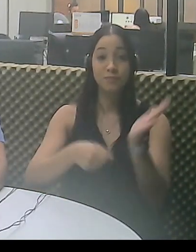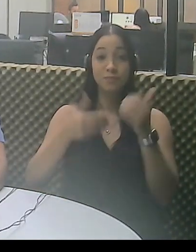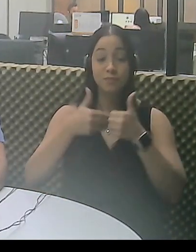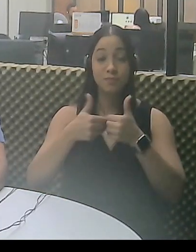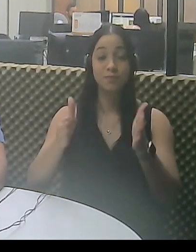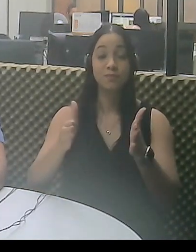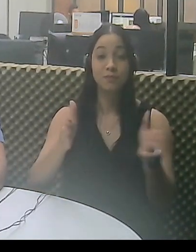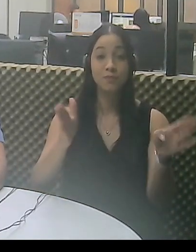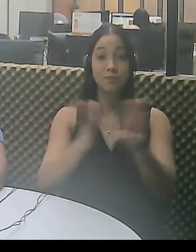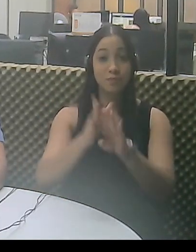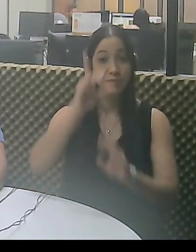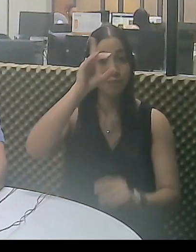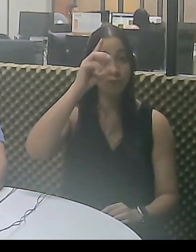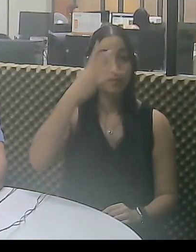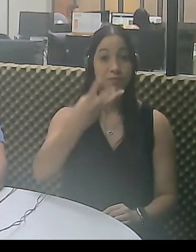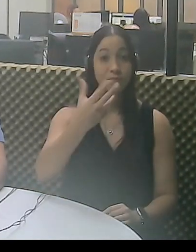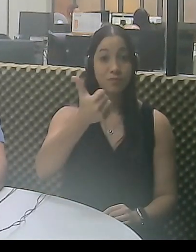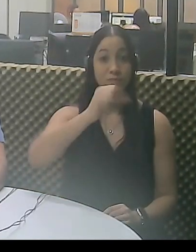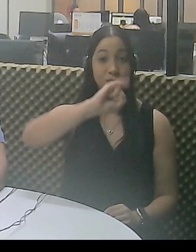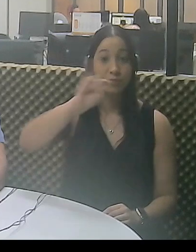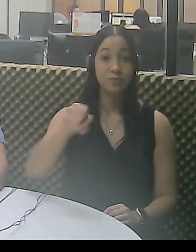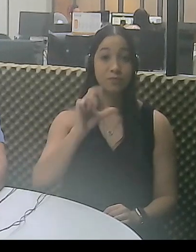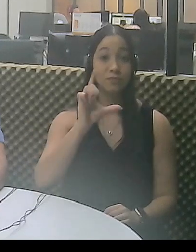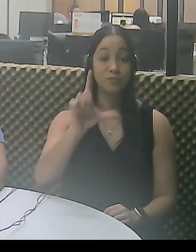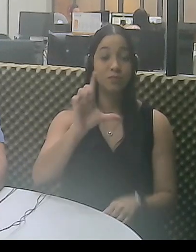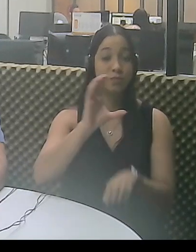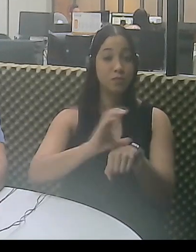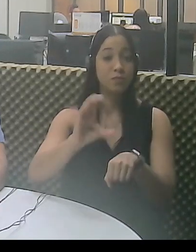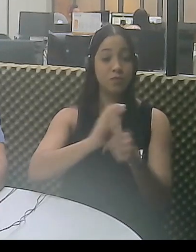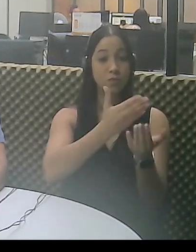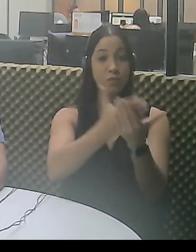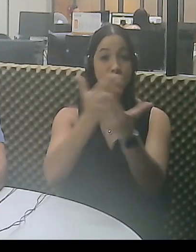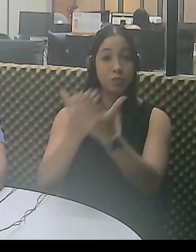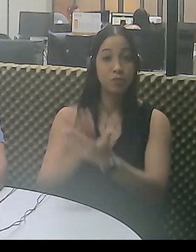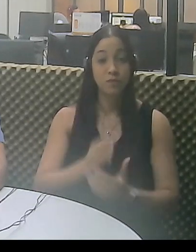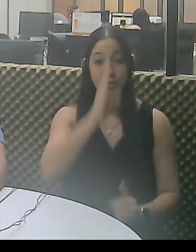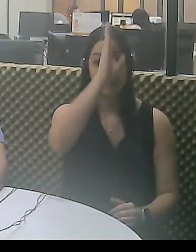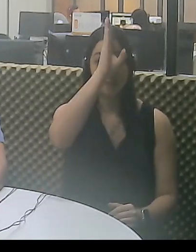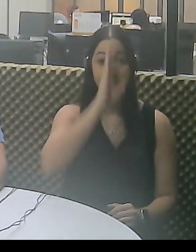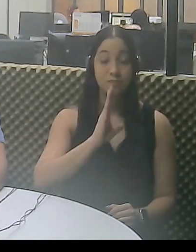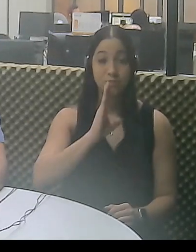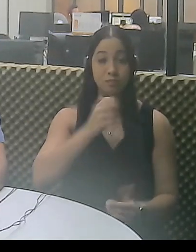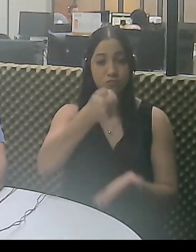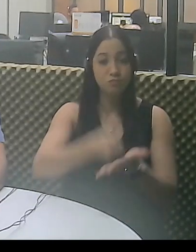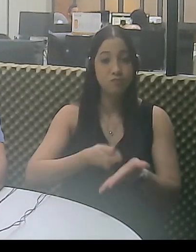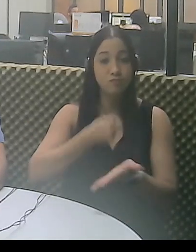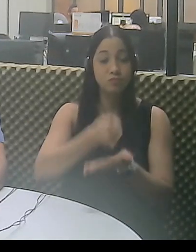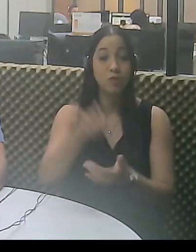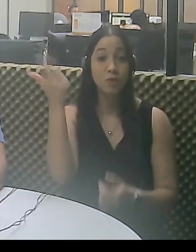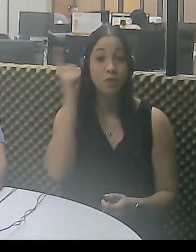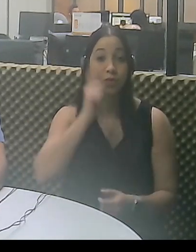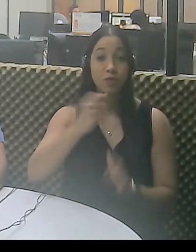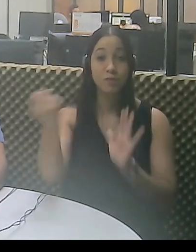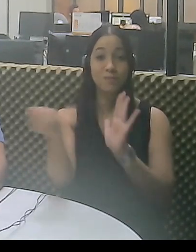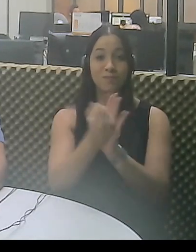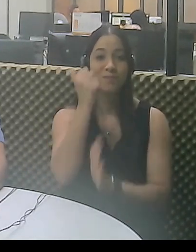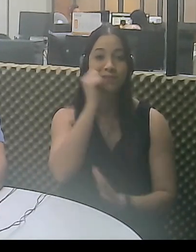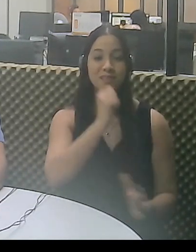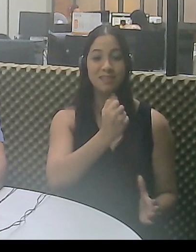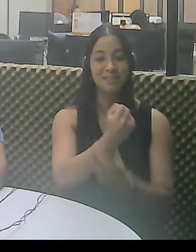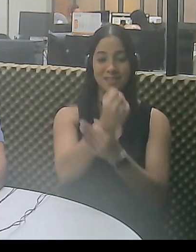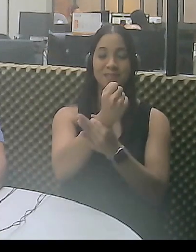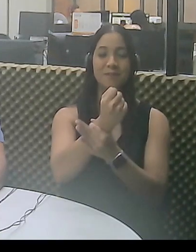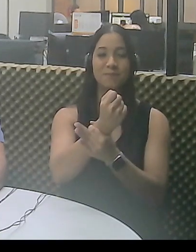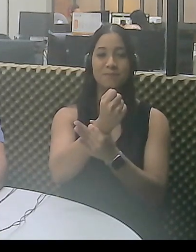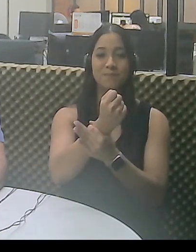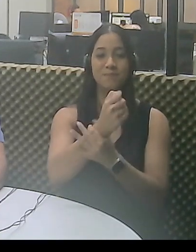abertas até o dia 31 de julho para capacitação gratuita voltada a quem pleiteia obter o selo Mulheres